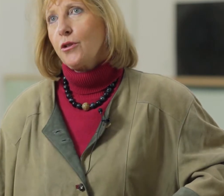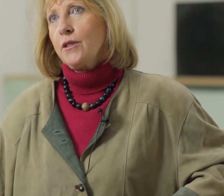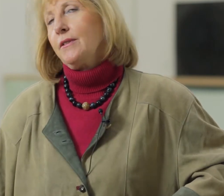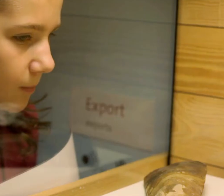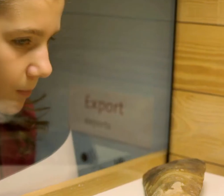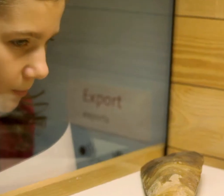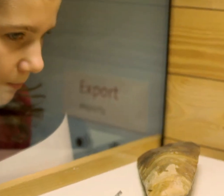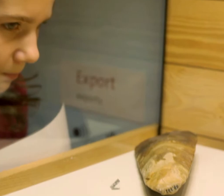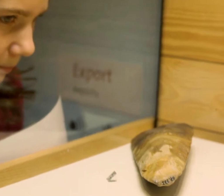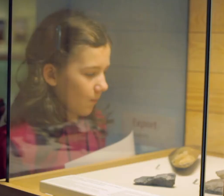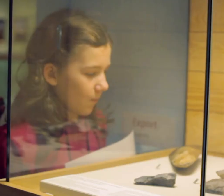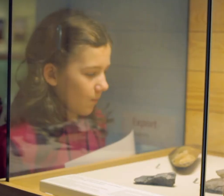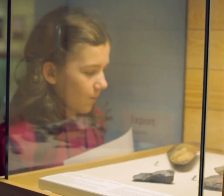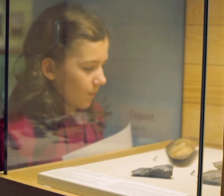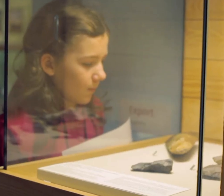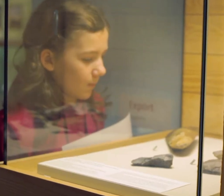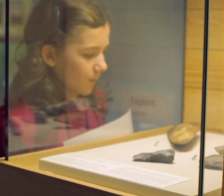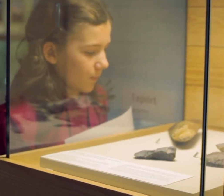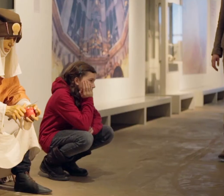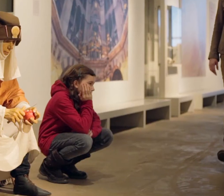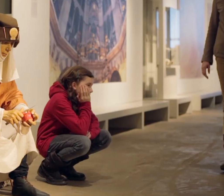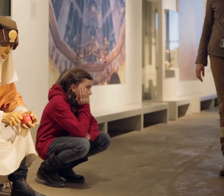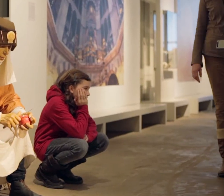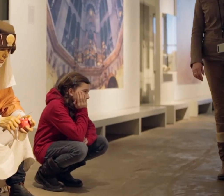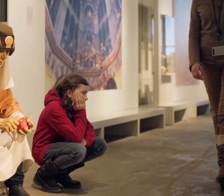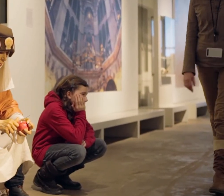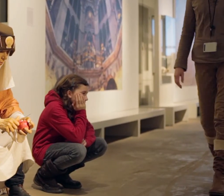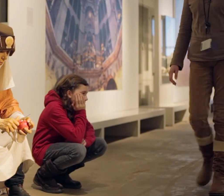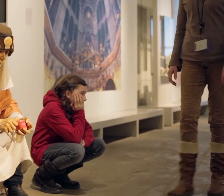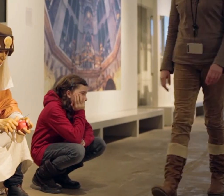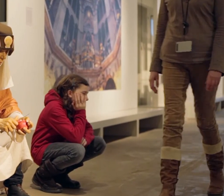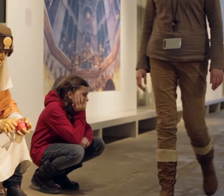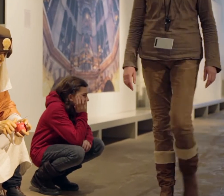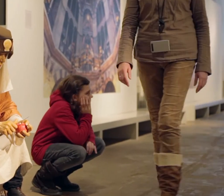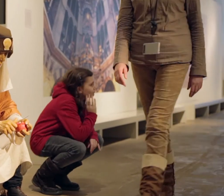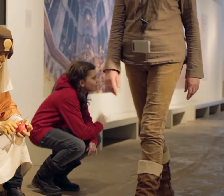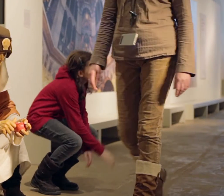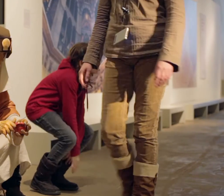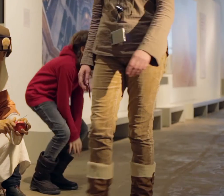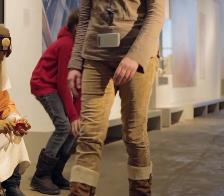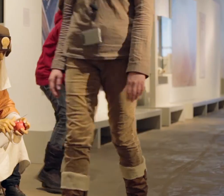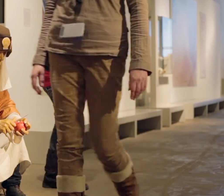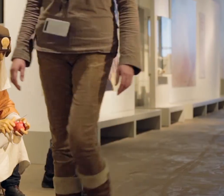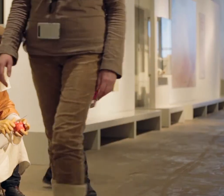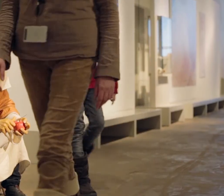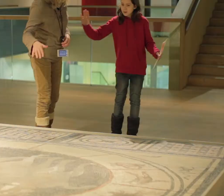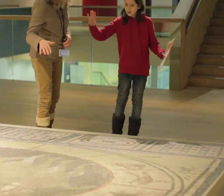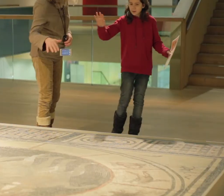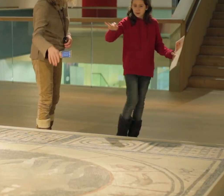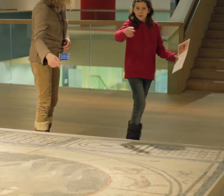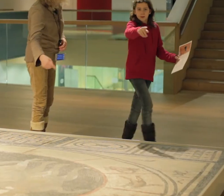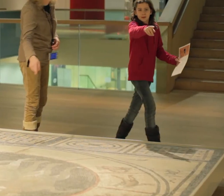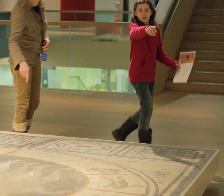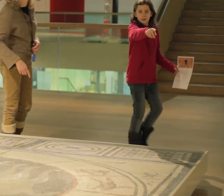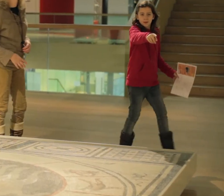nutzen können, was wir hier vorhalten. Und das ist die Frage der Barrierefreiheit. Nicht nur Hörbehinderte können das Museum gut besuchen. Für Blinde gibt